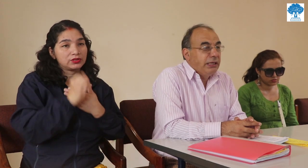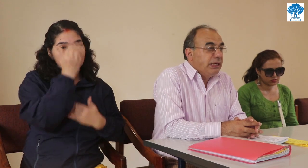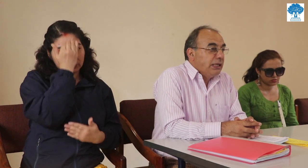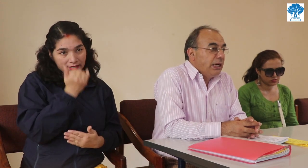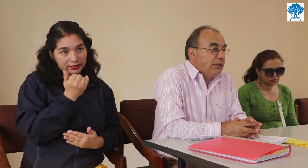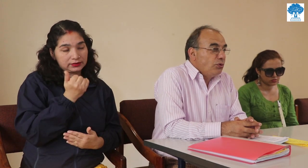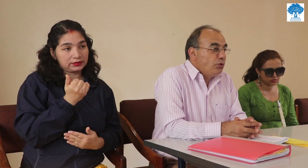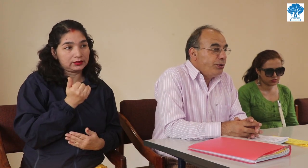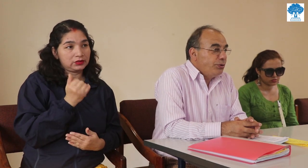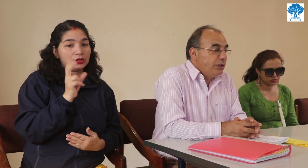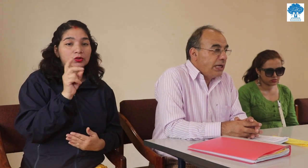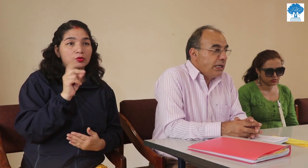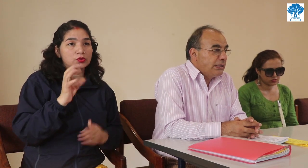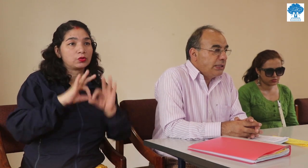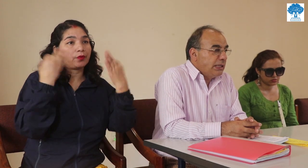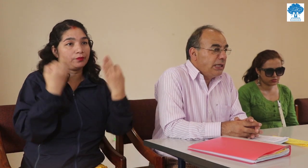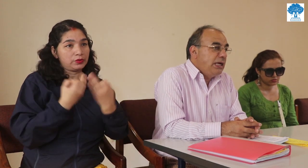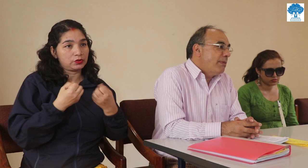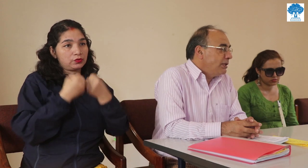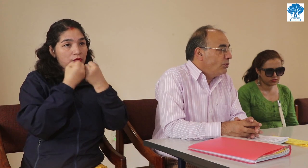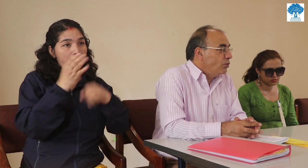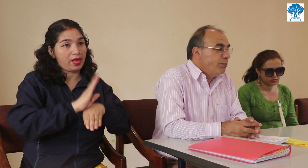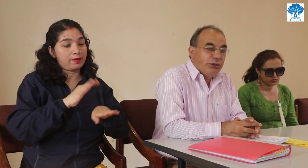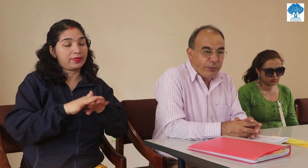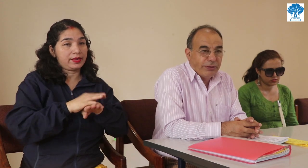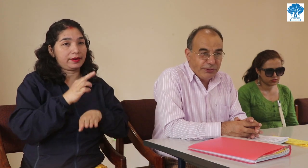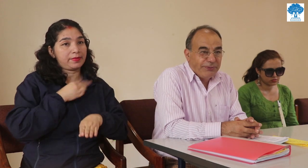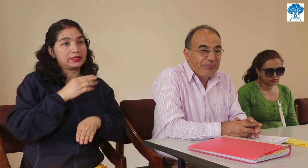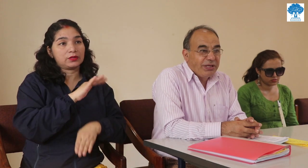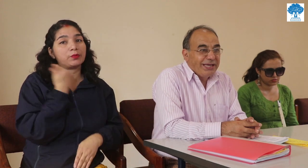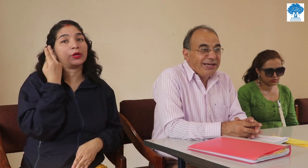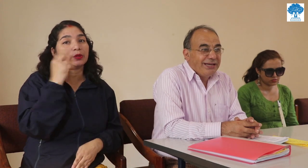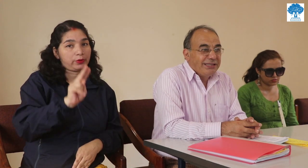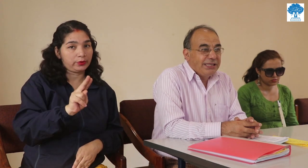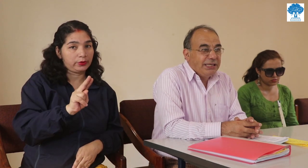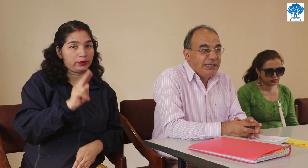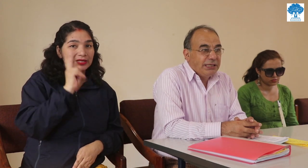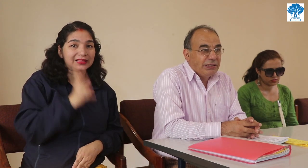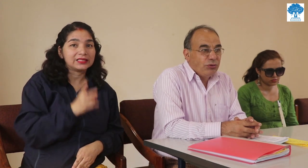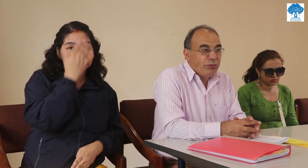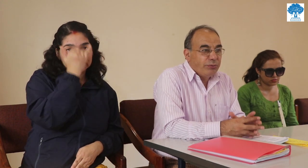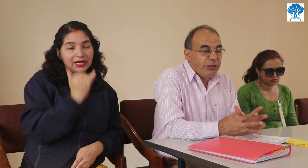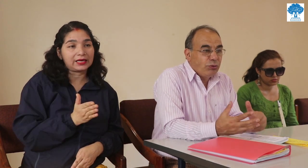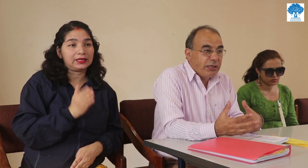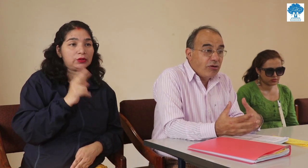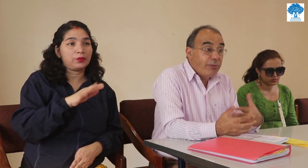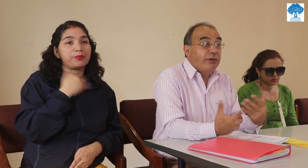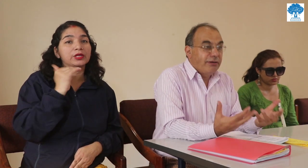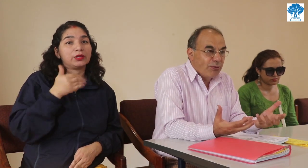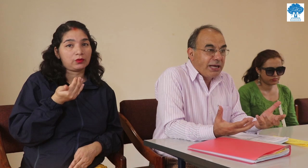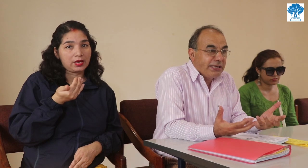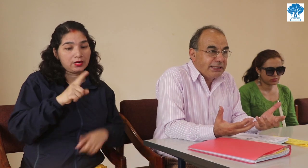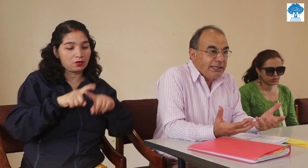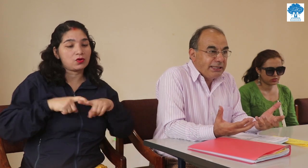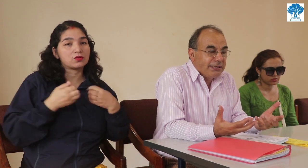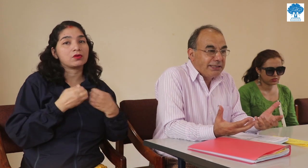थियो भने दोस्रो विश्वयुद्धका चाहिँ धेरै मानिसहरूको मृत्यु भएको थियो. त्यसैले त्यो मृत्युलाई कभर